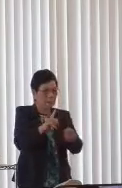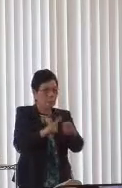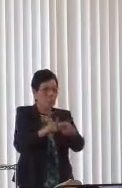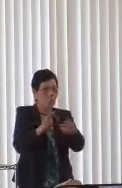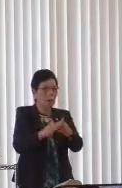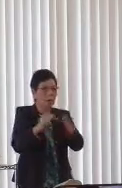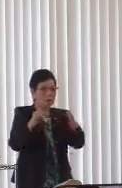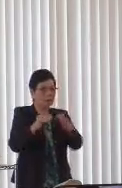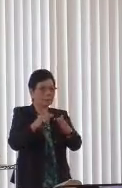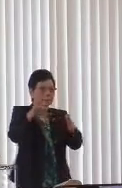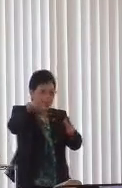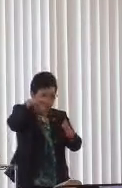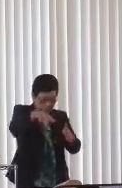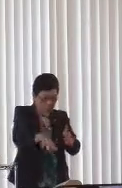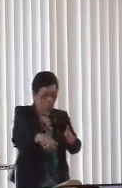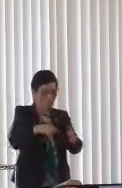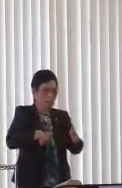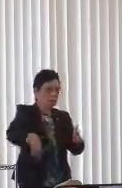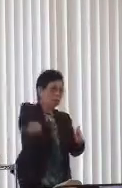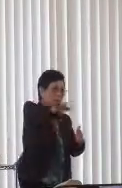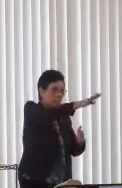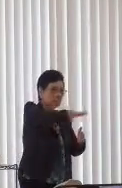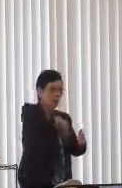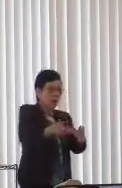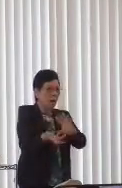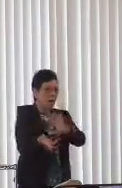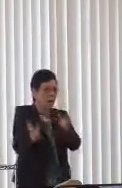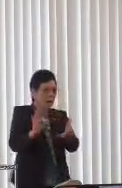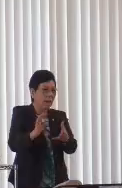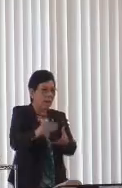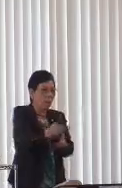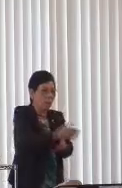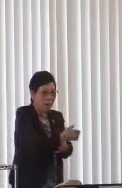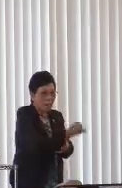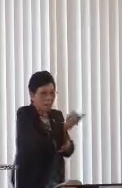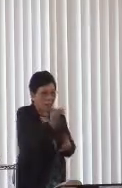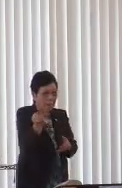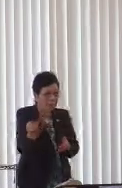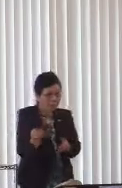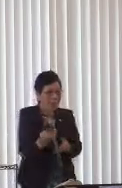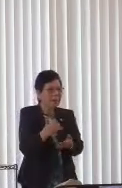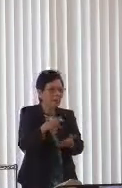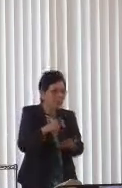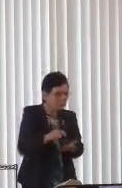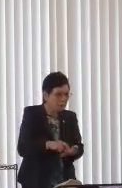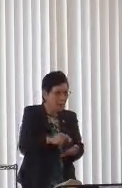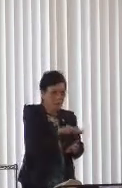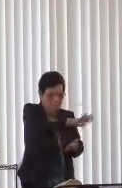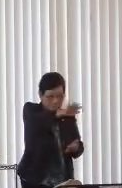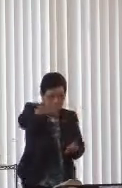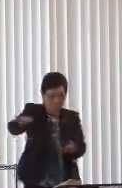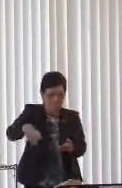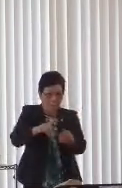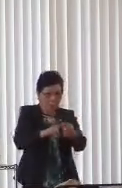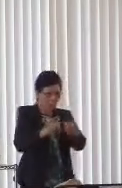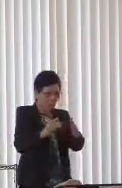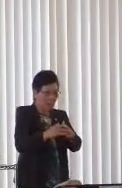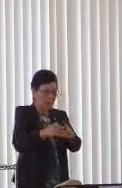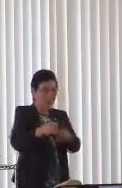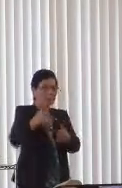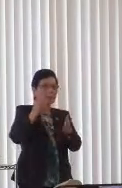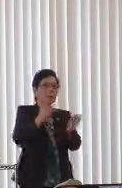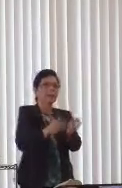会、私たちの教会を花嫁としてキリストが迎えに来てくださる。だから言ってみれば今